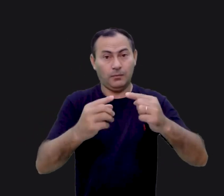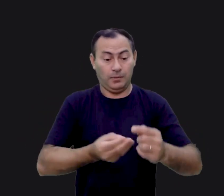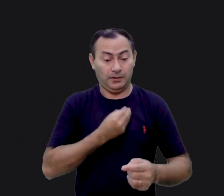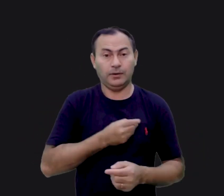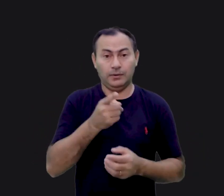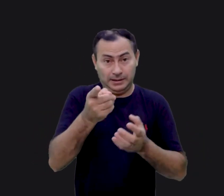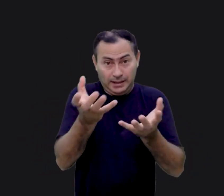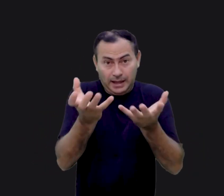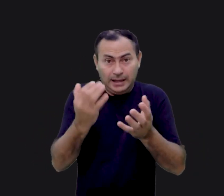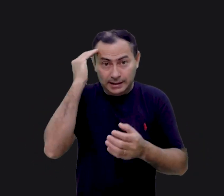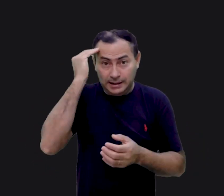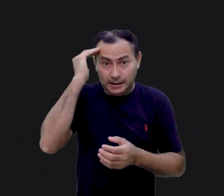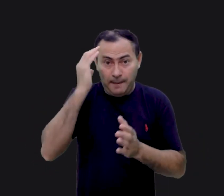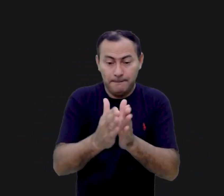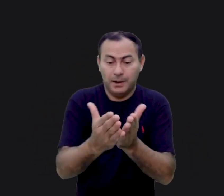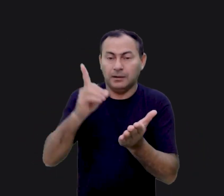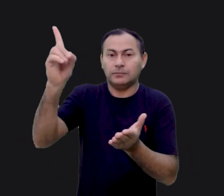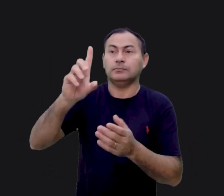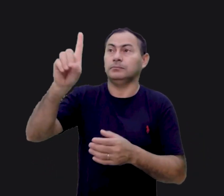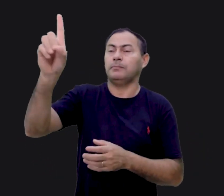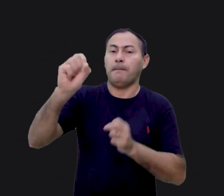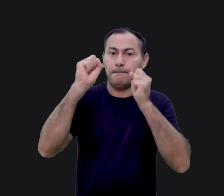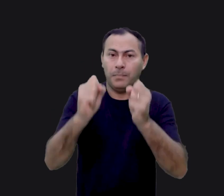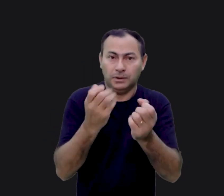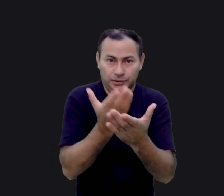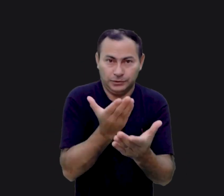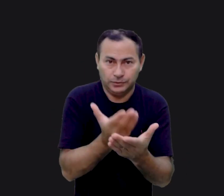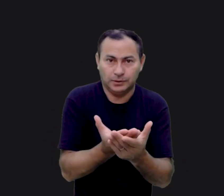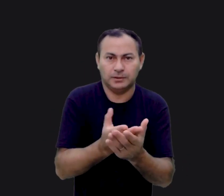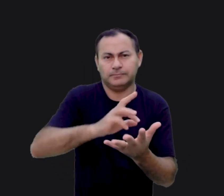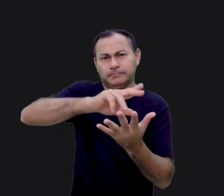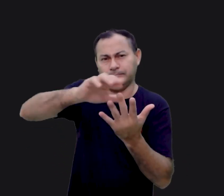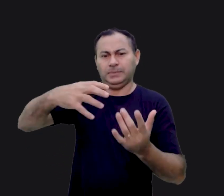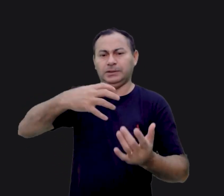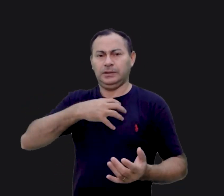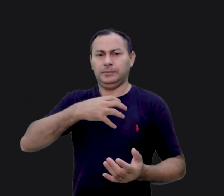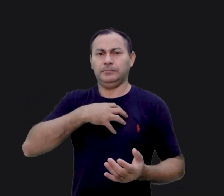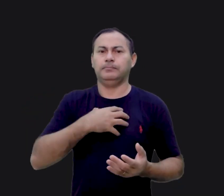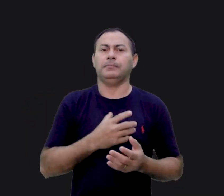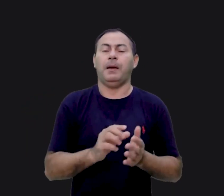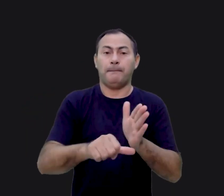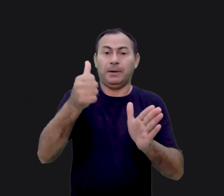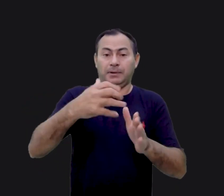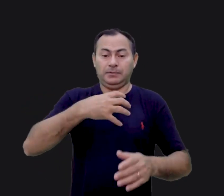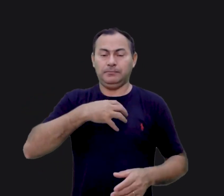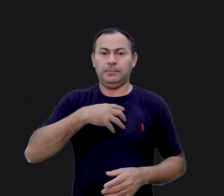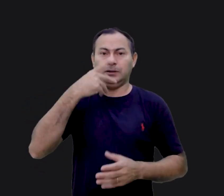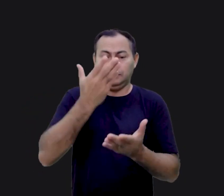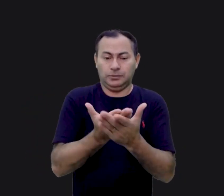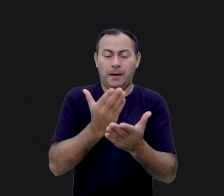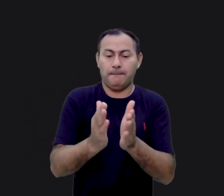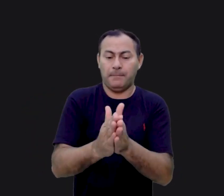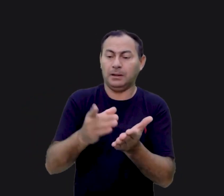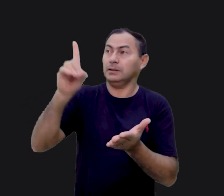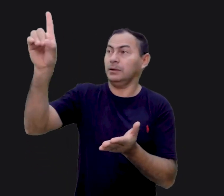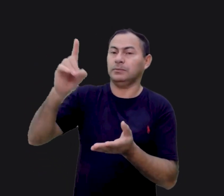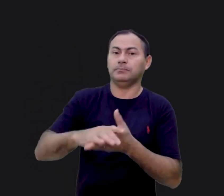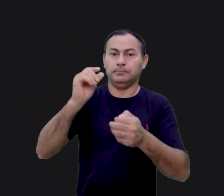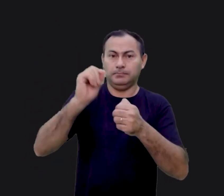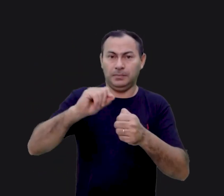com a vida se você quiser entender a palavra de Deus poderá estudá-la de várias maneiras a primeira maneira de estudar a palavra de Deus